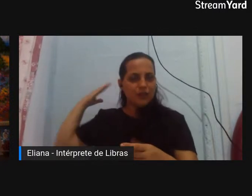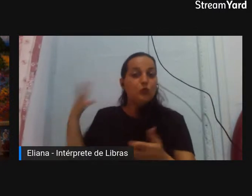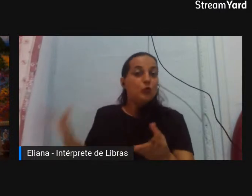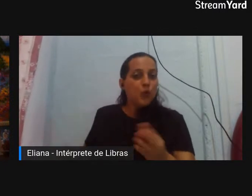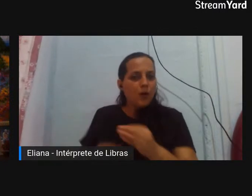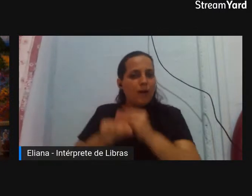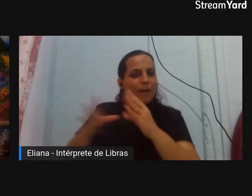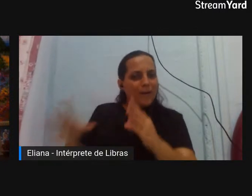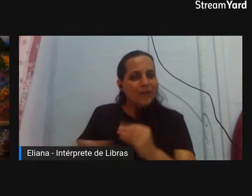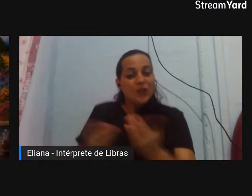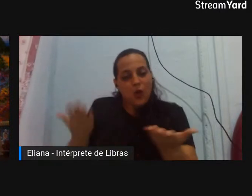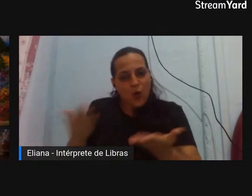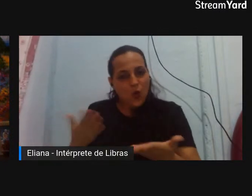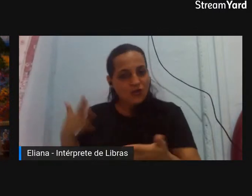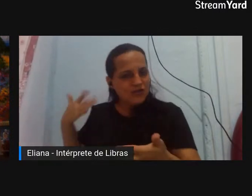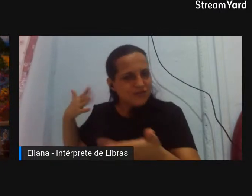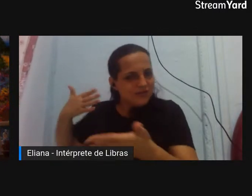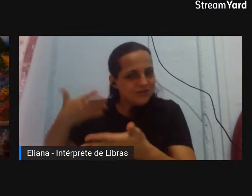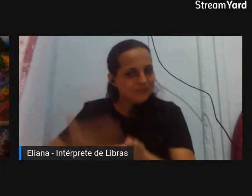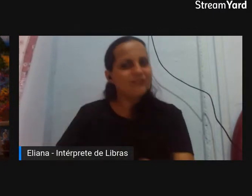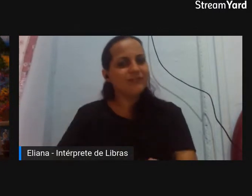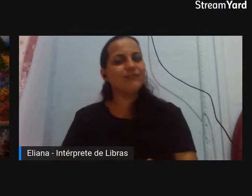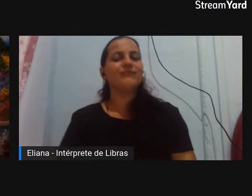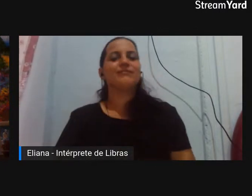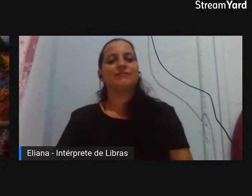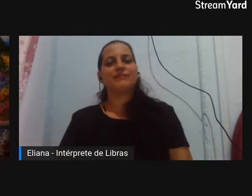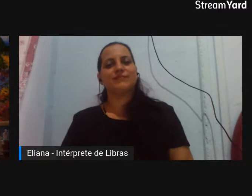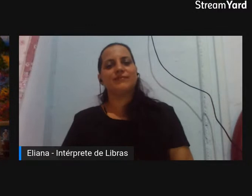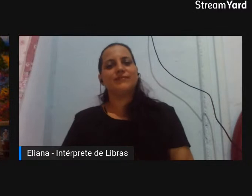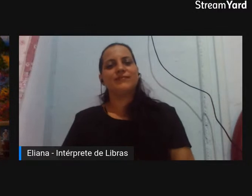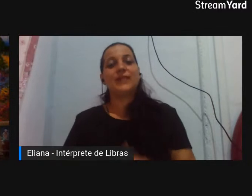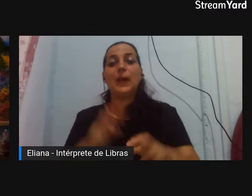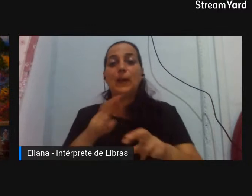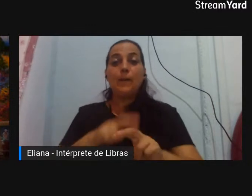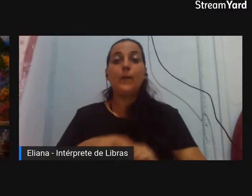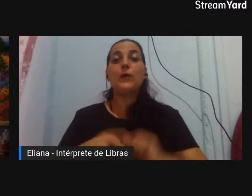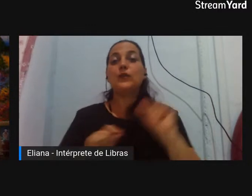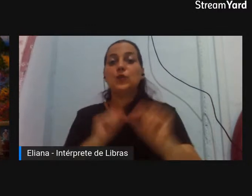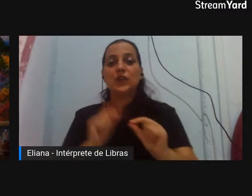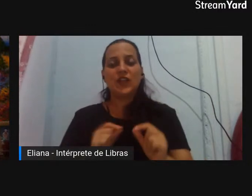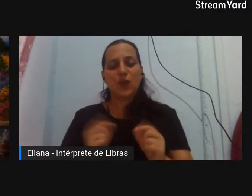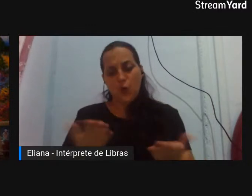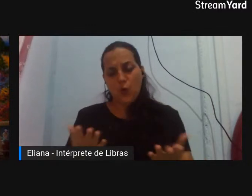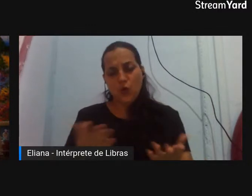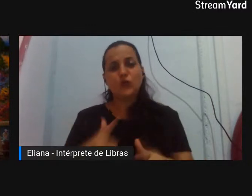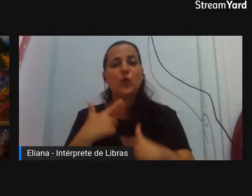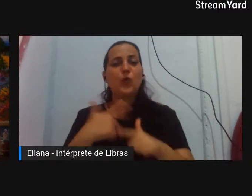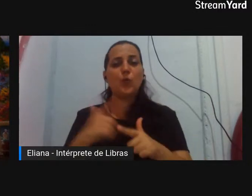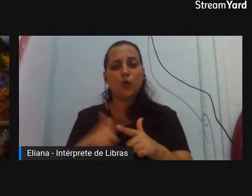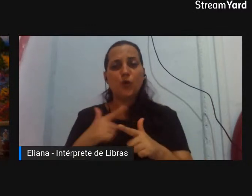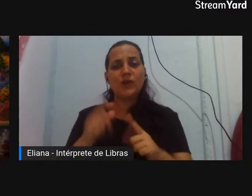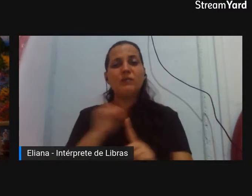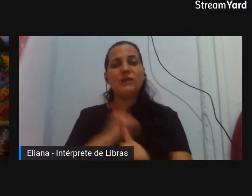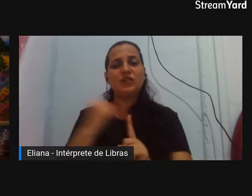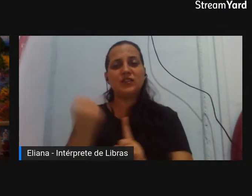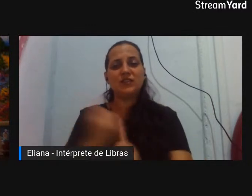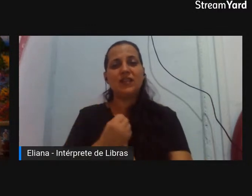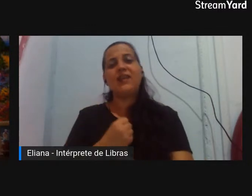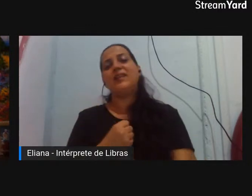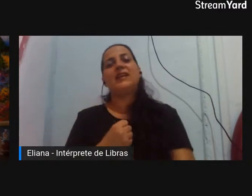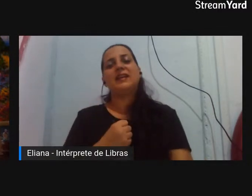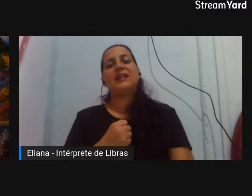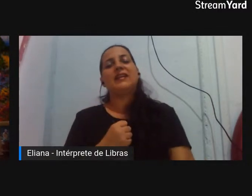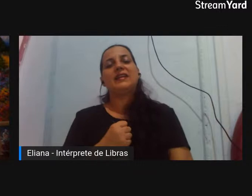Por isso que uma das coisas talvez mais perversa do sistema capitalista é a patente. É tu